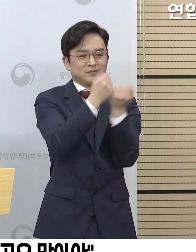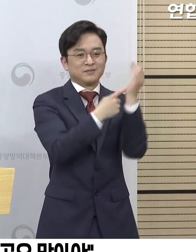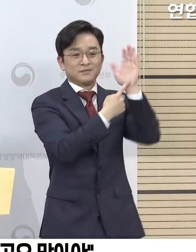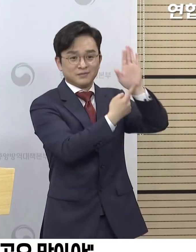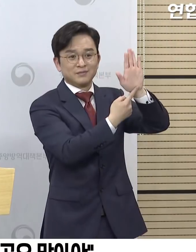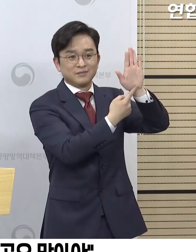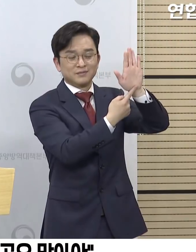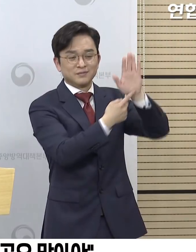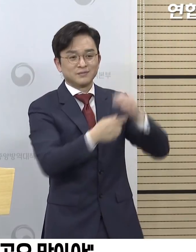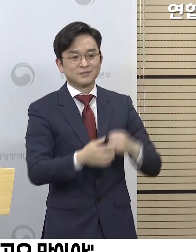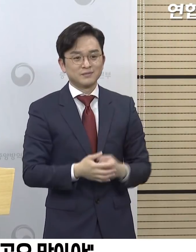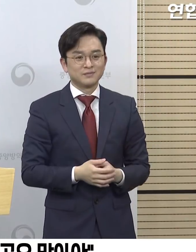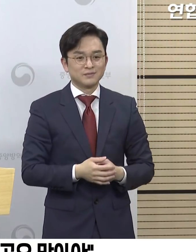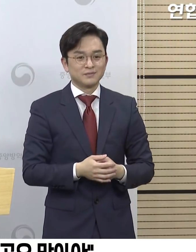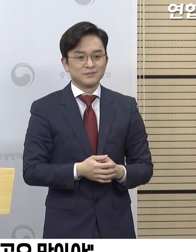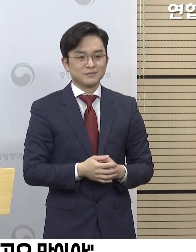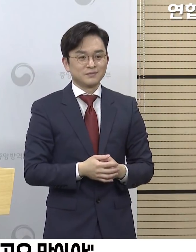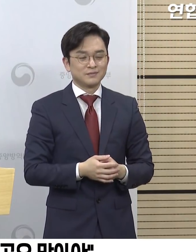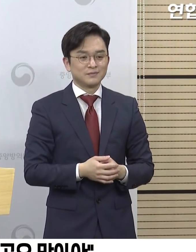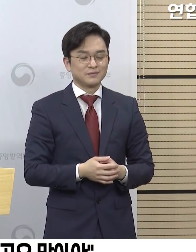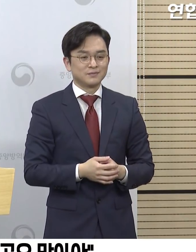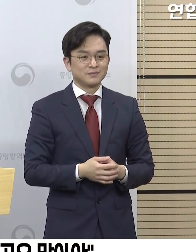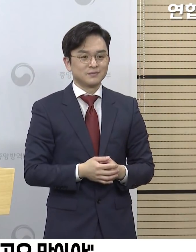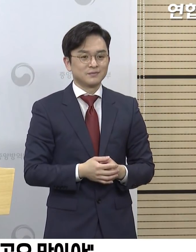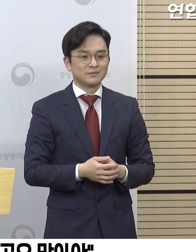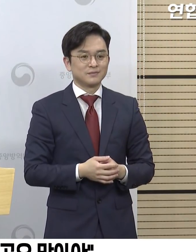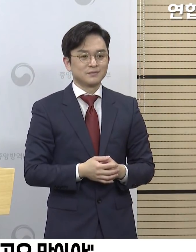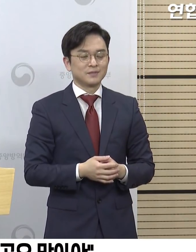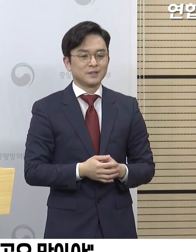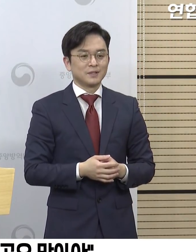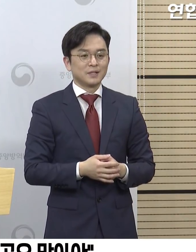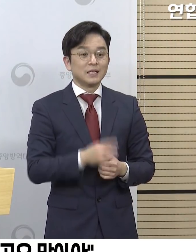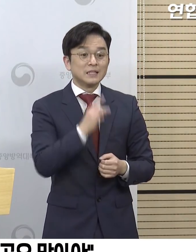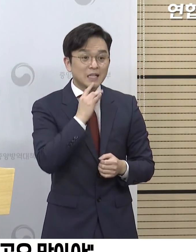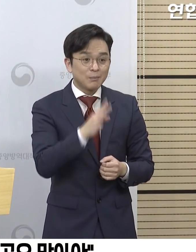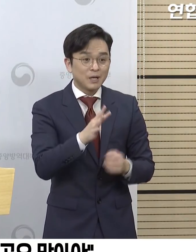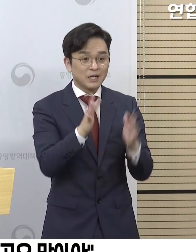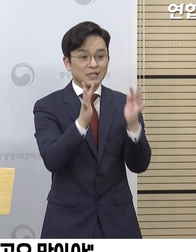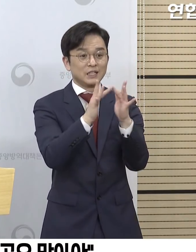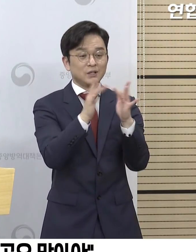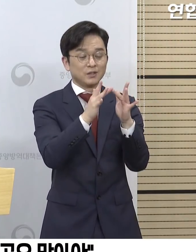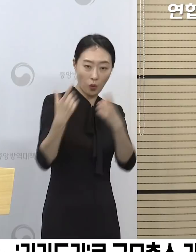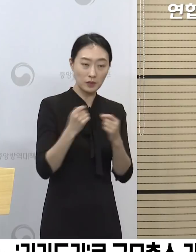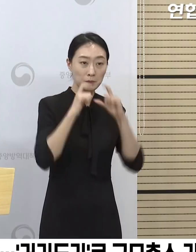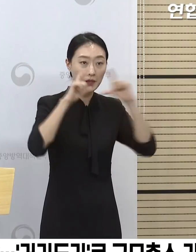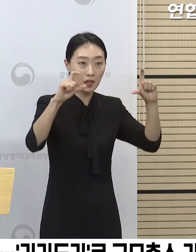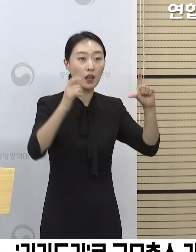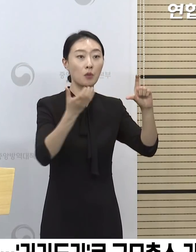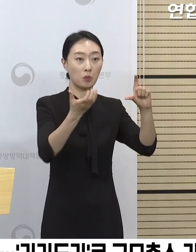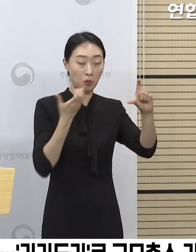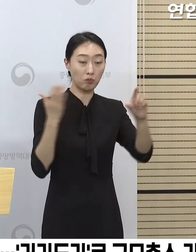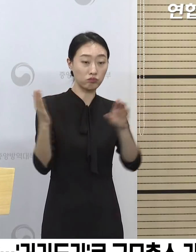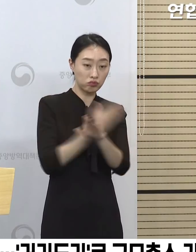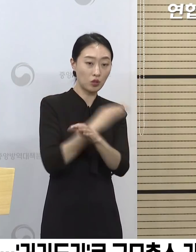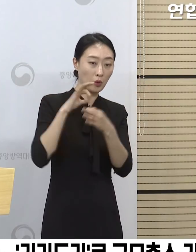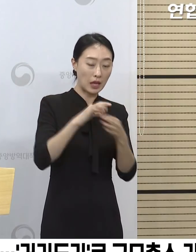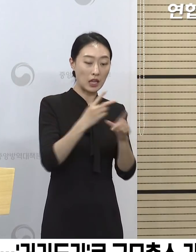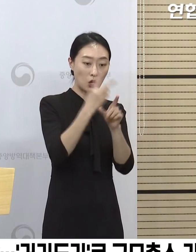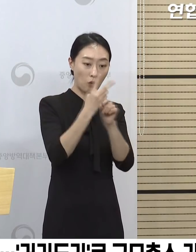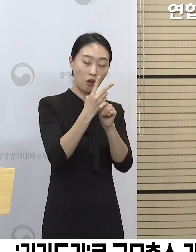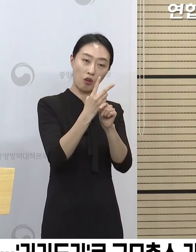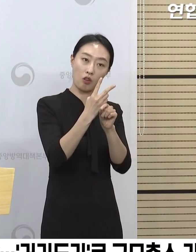최대한 현장에서 구두로 답변하면서 투명한 소통은 계속 힘쓰도록 하겠습니다. 2월 중순부터